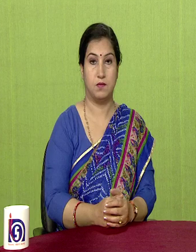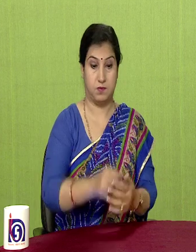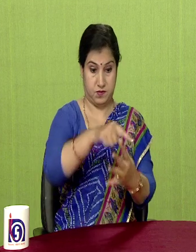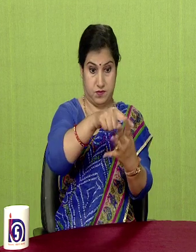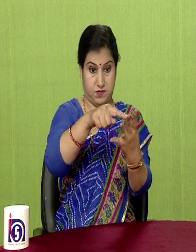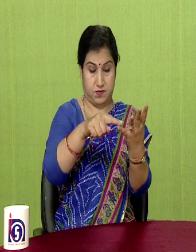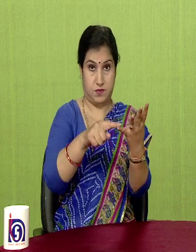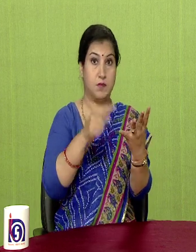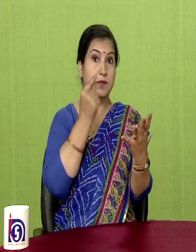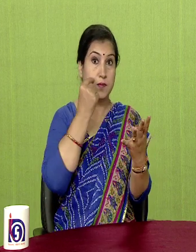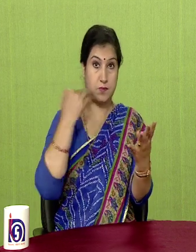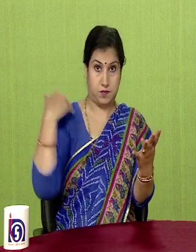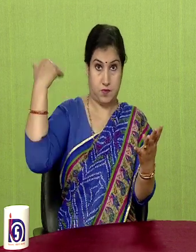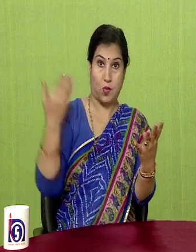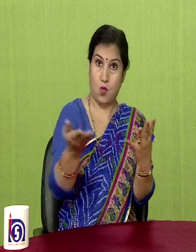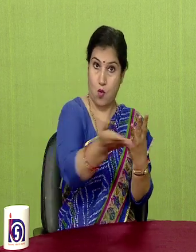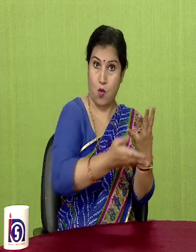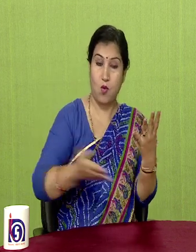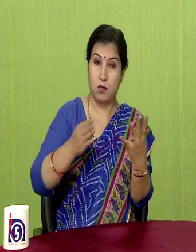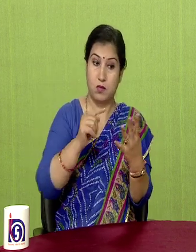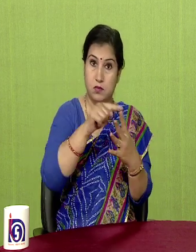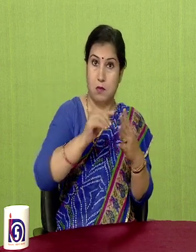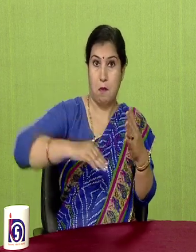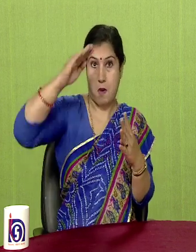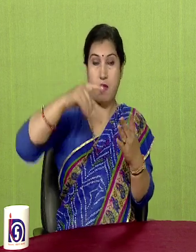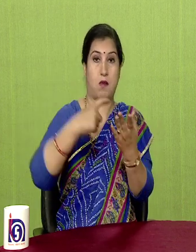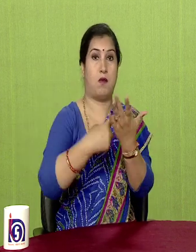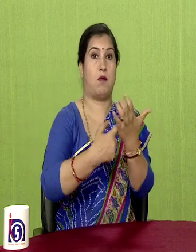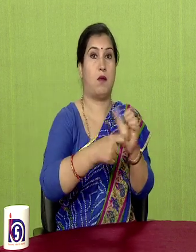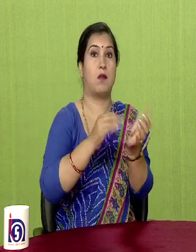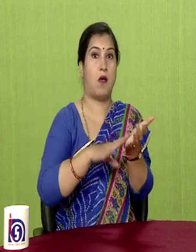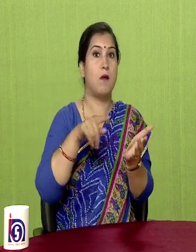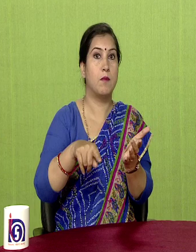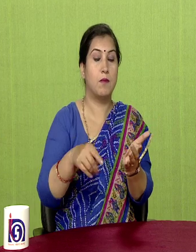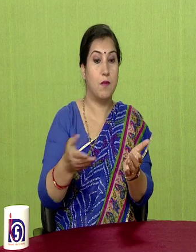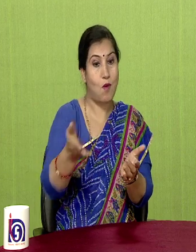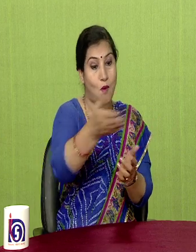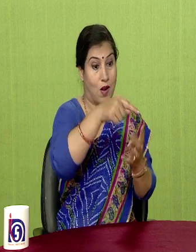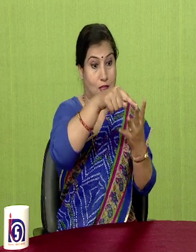सबके आदर के पात्र थे और राम भी सबसे प्रगाढ़ प्रेम करते थे।